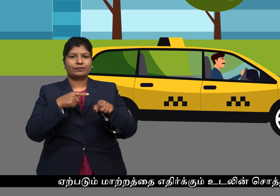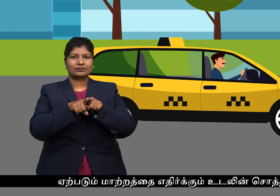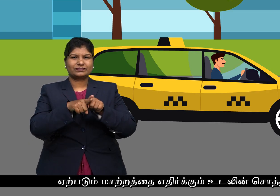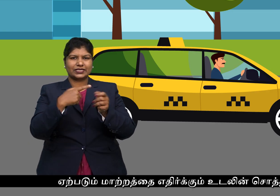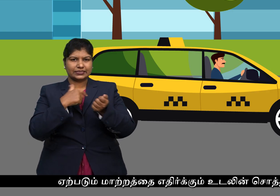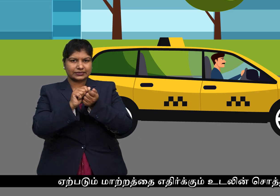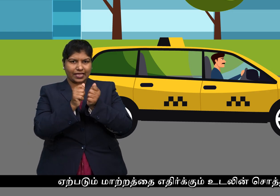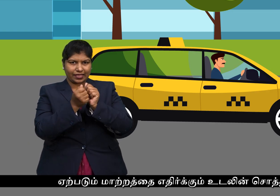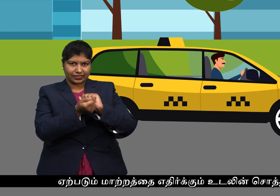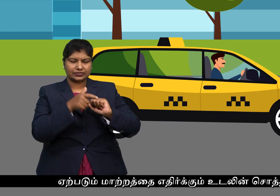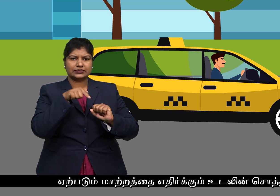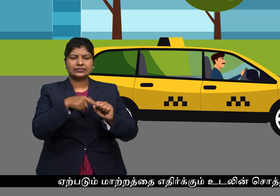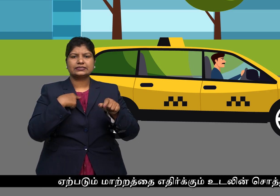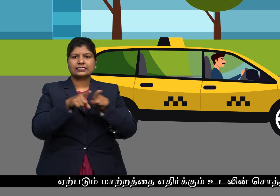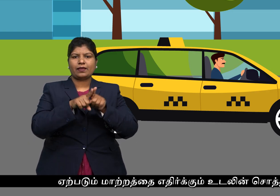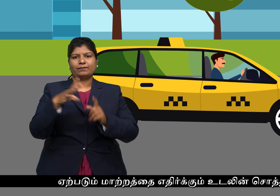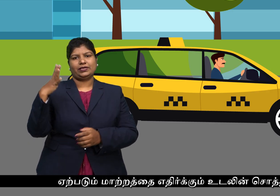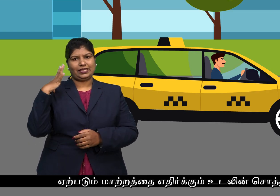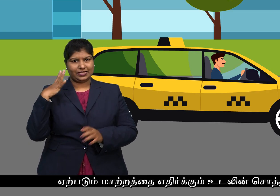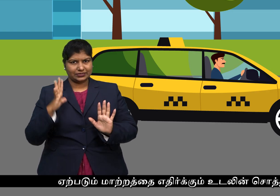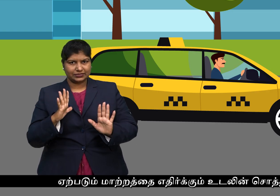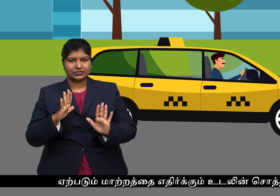ஏற்படும் மாற்றத்தை எதிர்க்கும் உடலின் சொத்து ஆகும்.